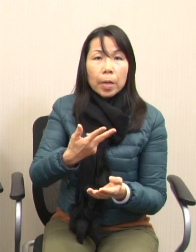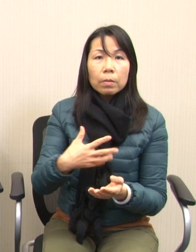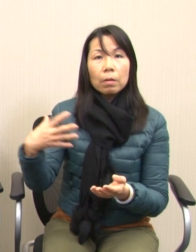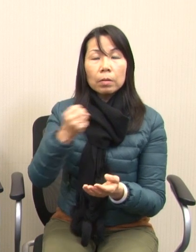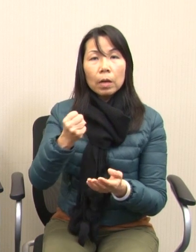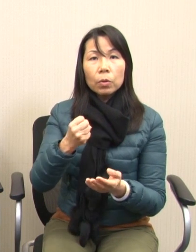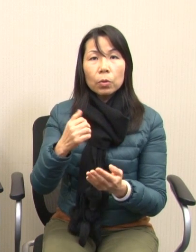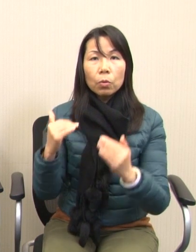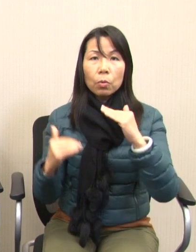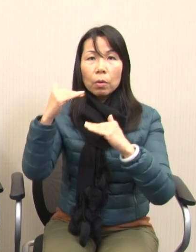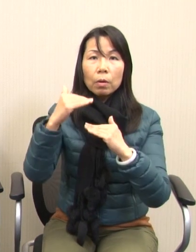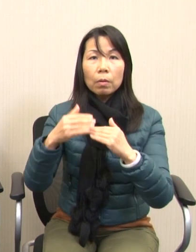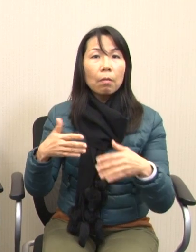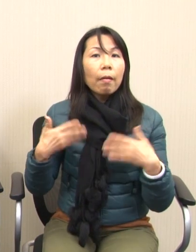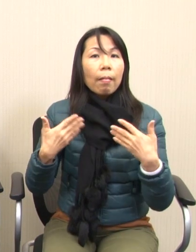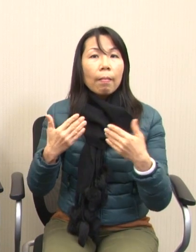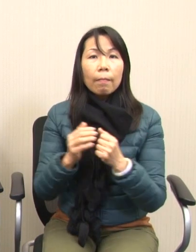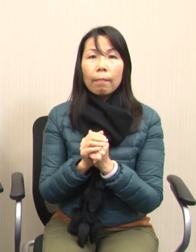你就很開心。